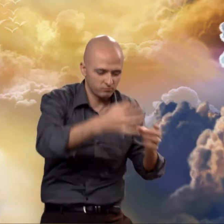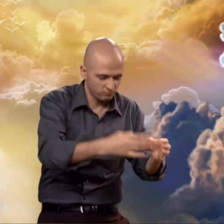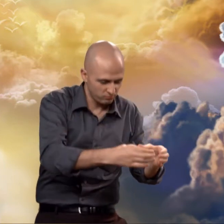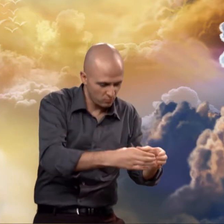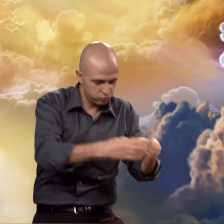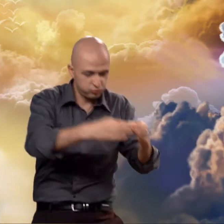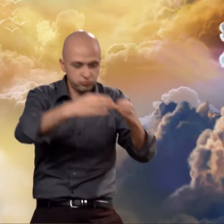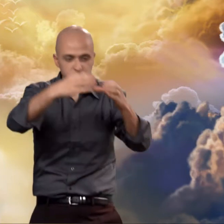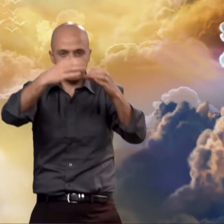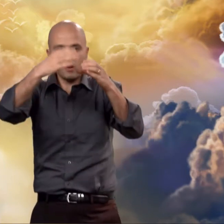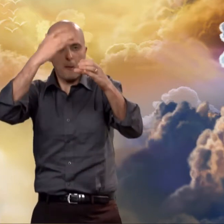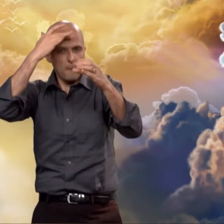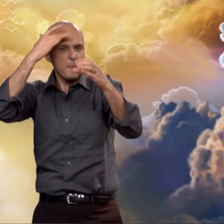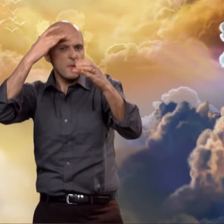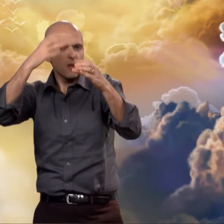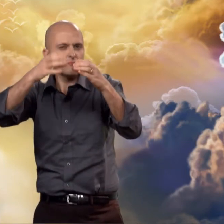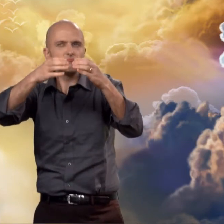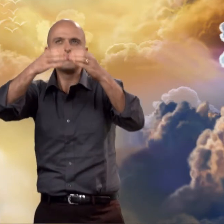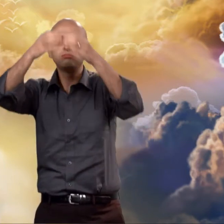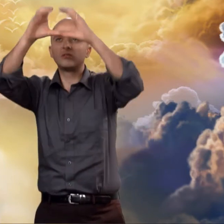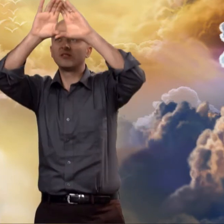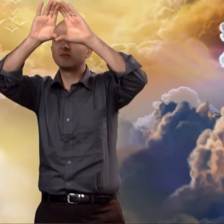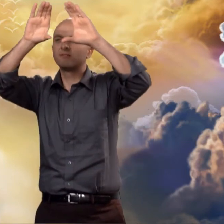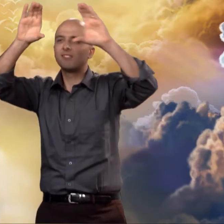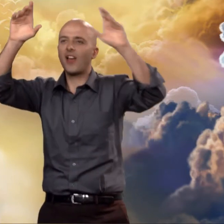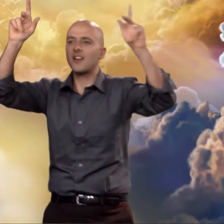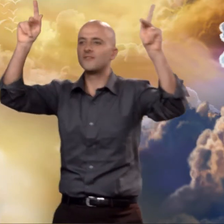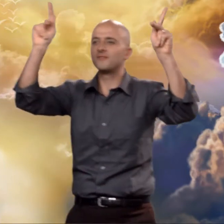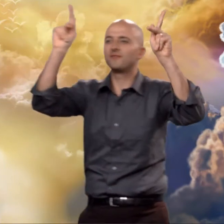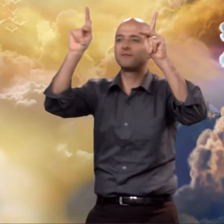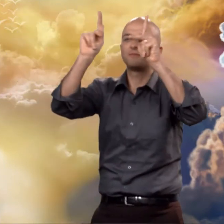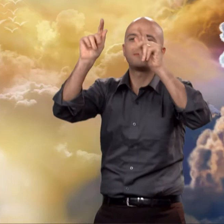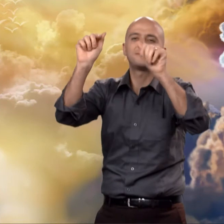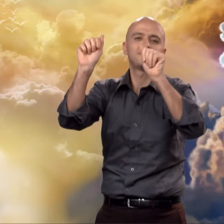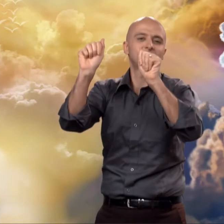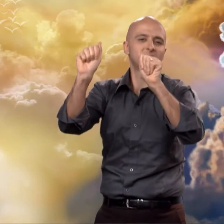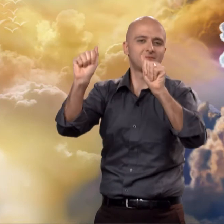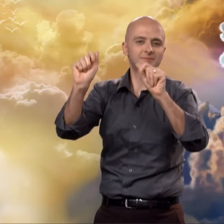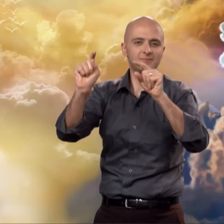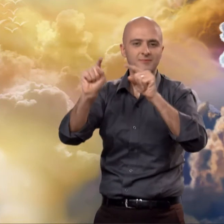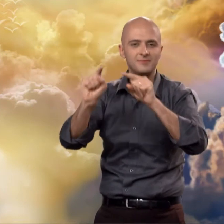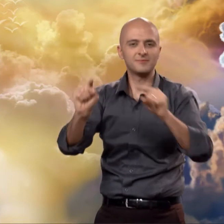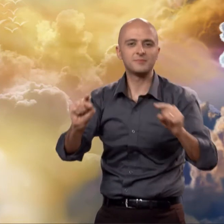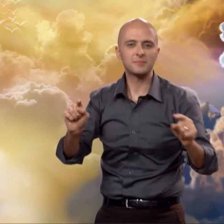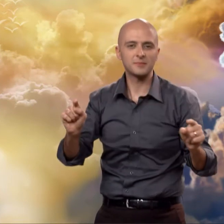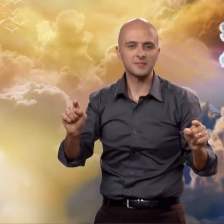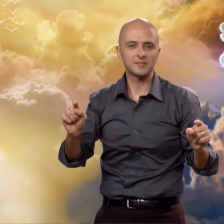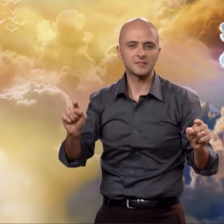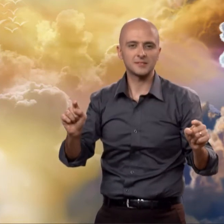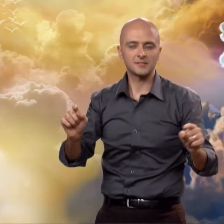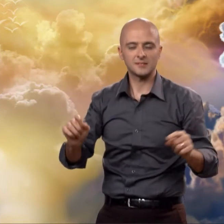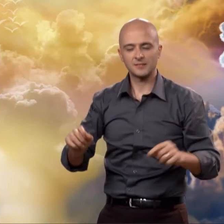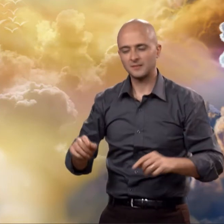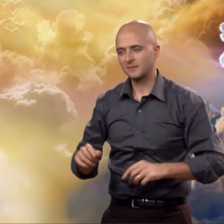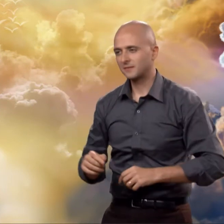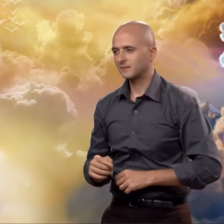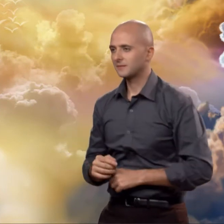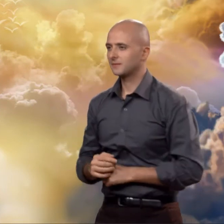os 10, apresenta tanto o nome quanto o título do legislador. Quando o sábado foi mudado pelo